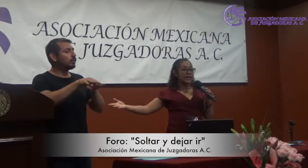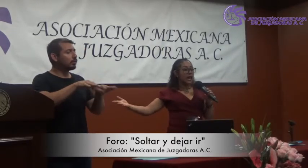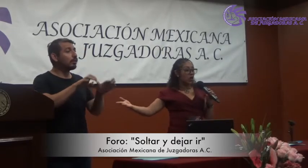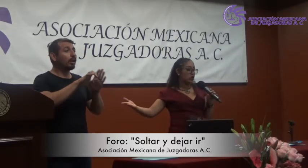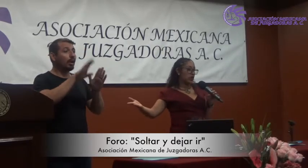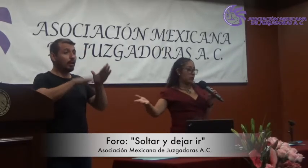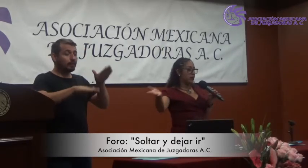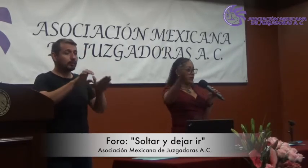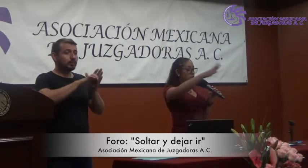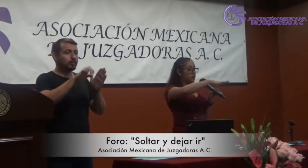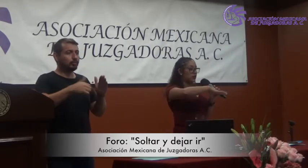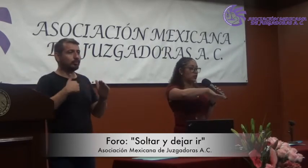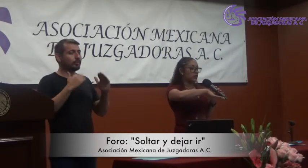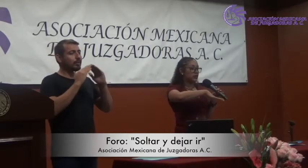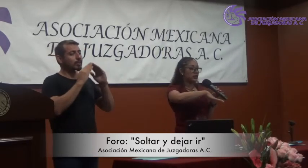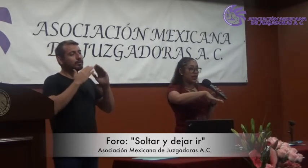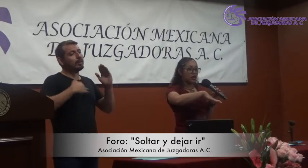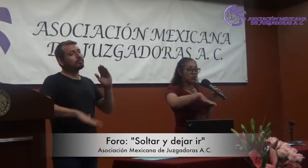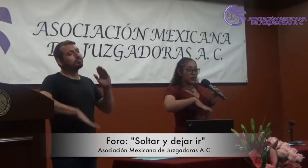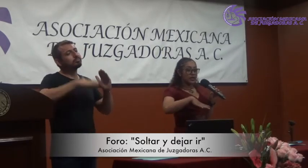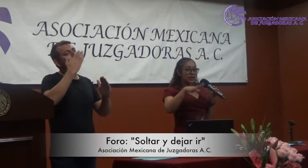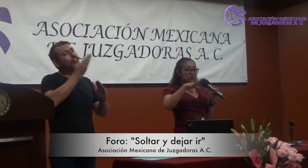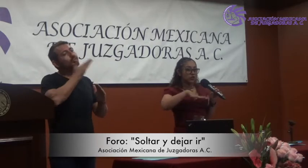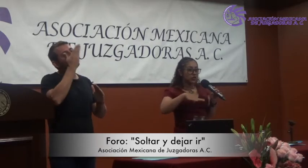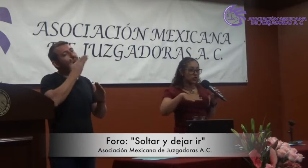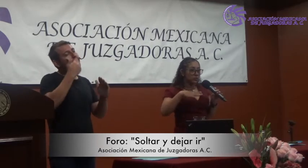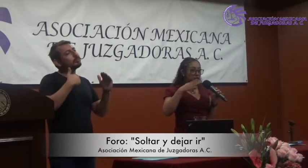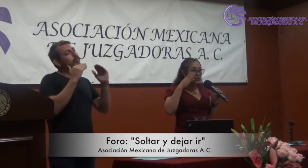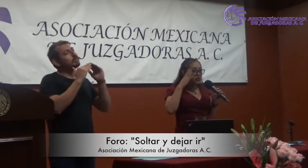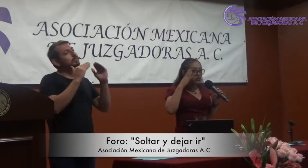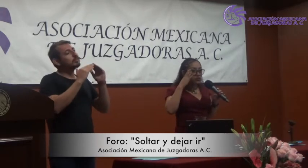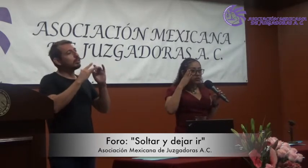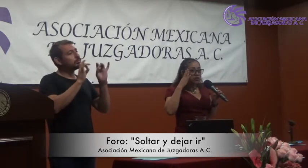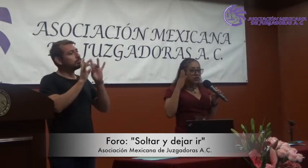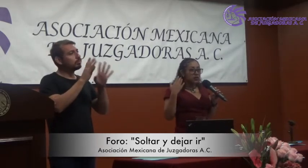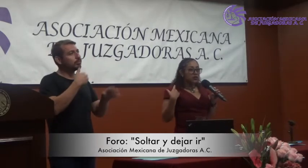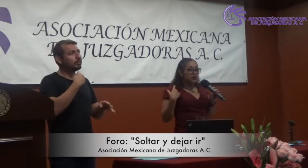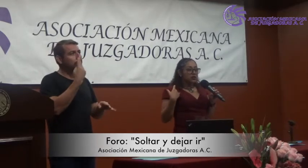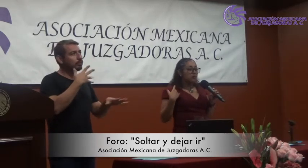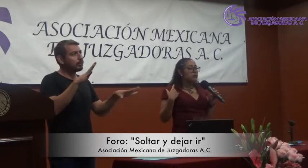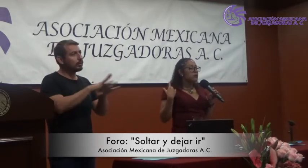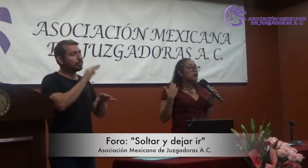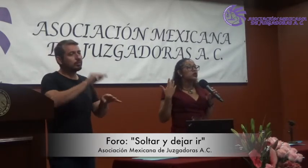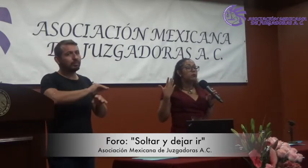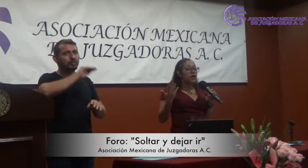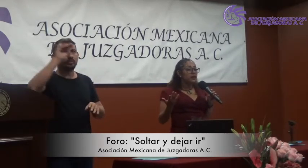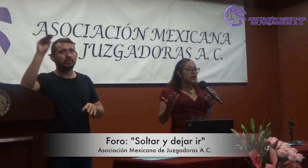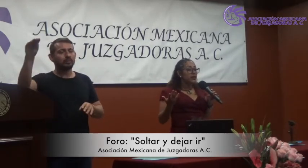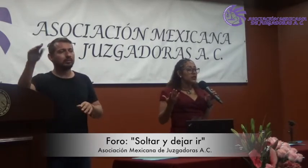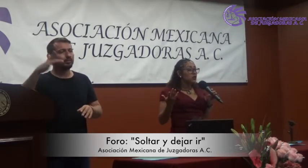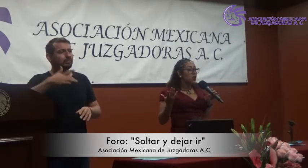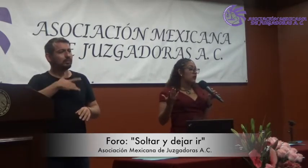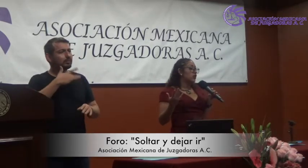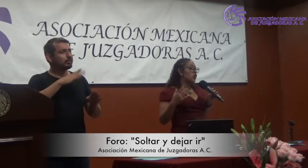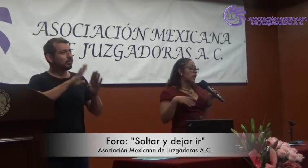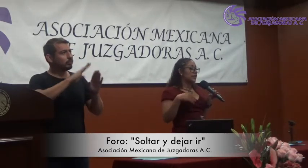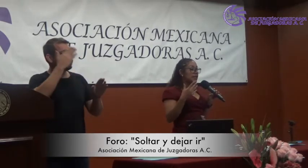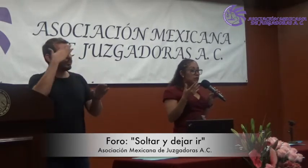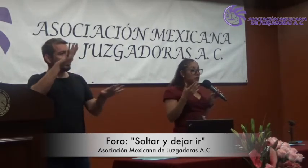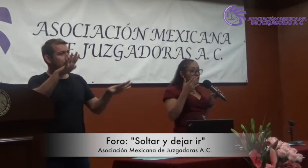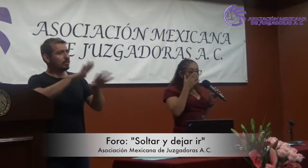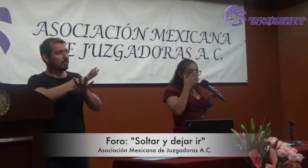una casa a otra. Perdemos nuestra comunidad, nuestros vecinos. Vivimos pérdidas